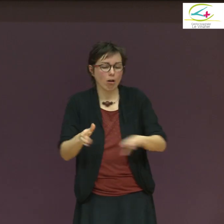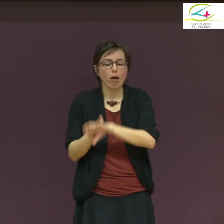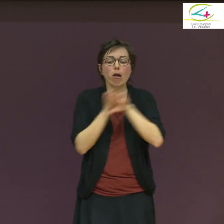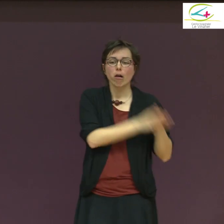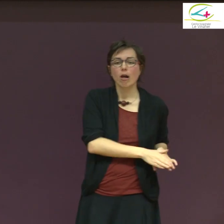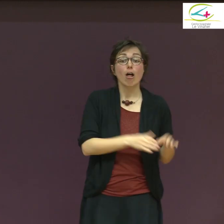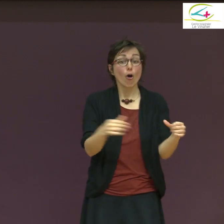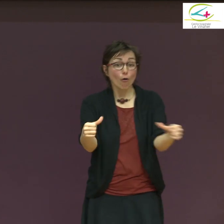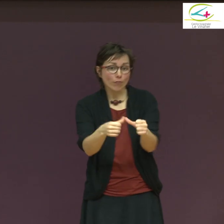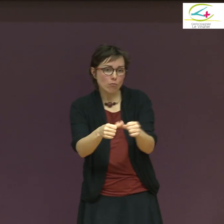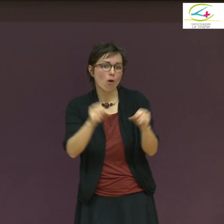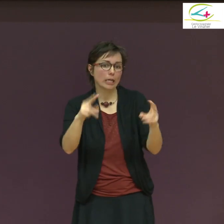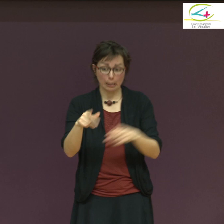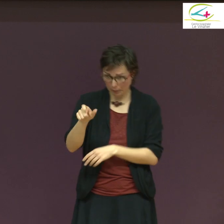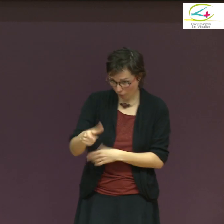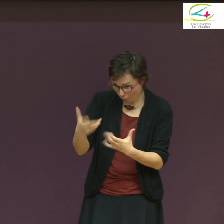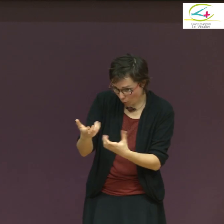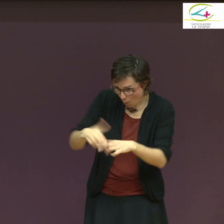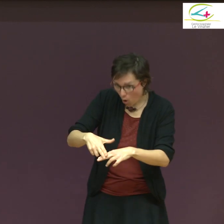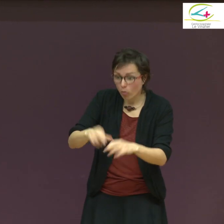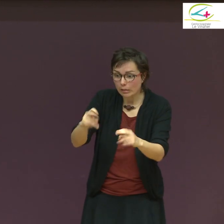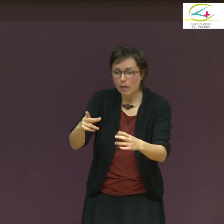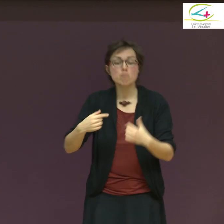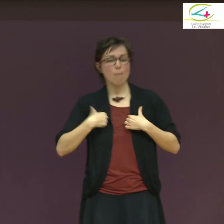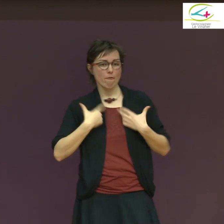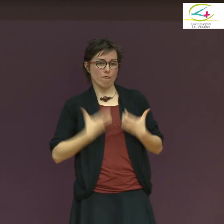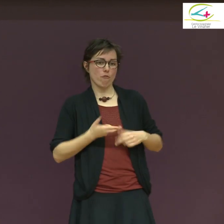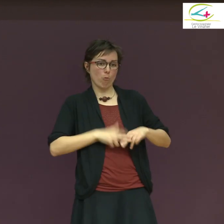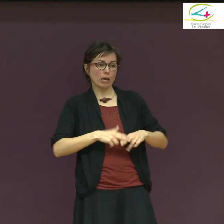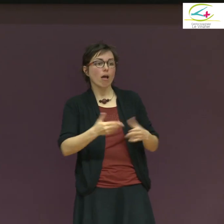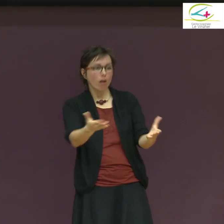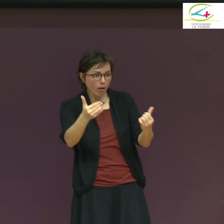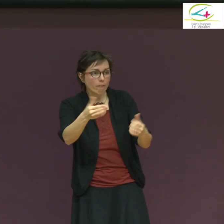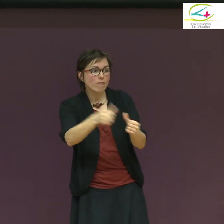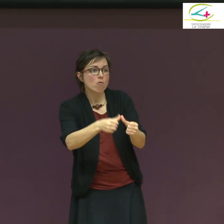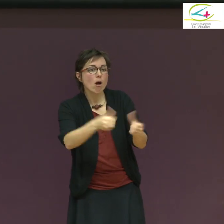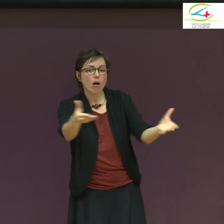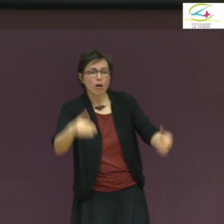Ok. Alors, d'accord, on fait quoi? Je veux mourir, faites quelque chose.